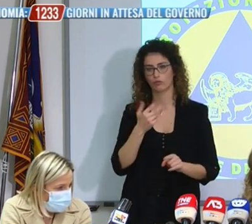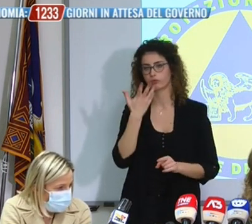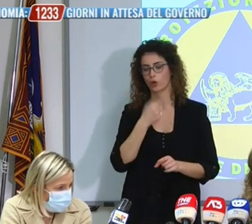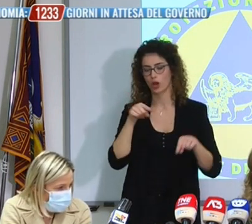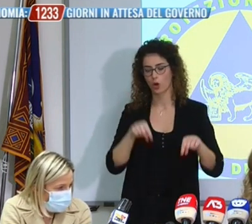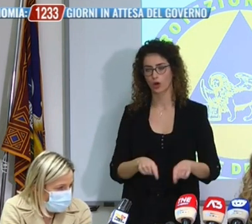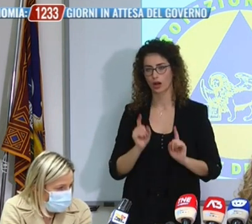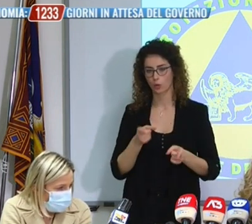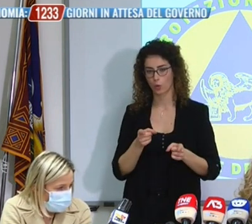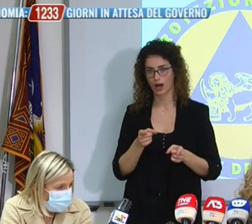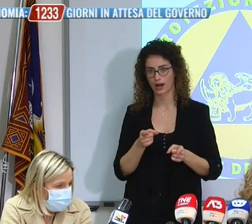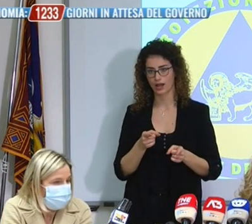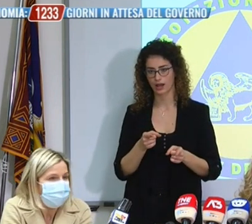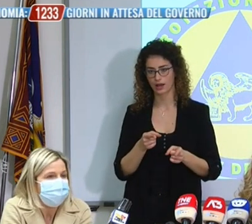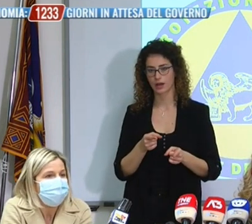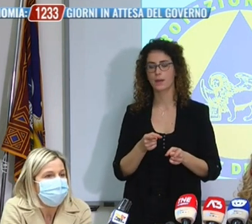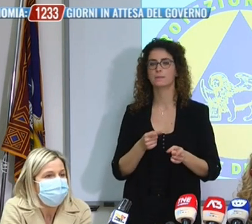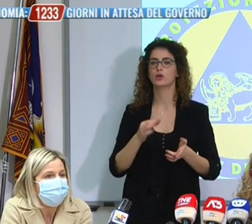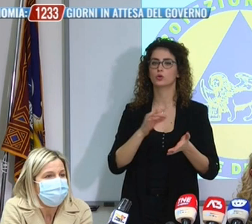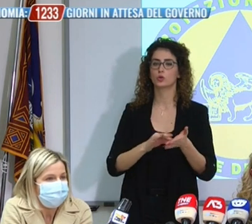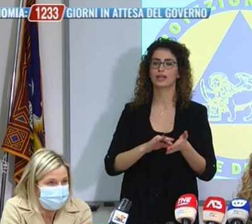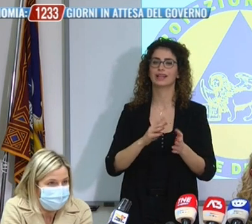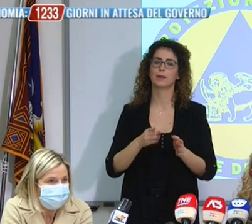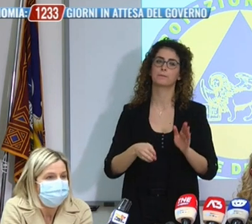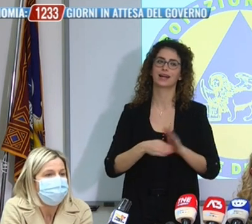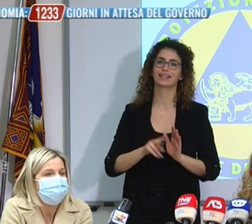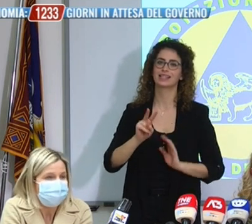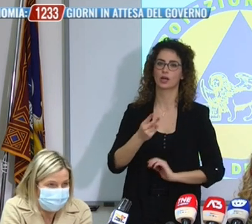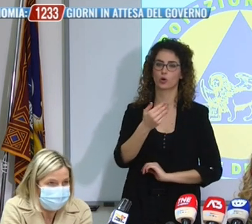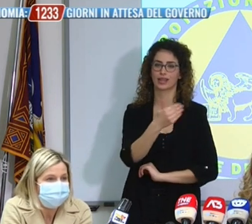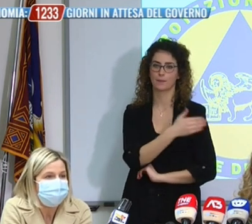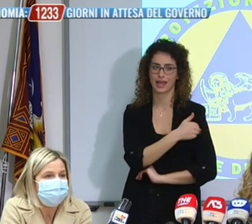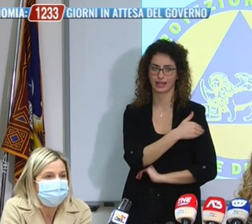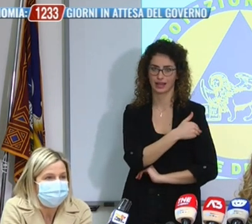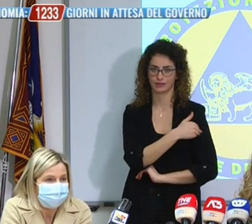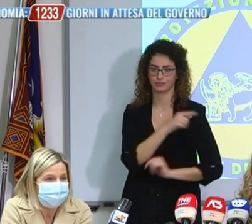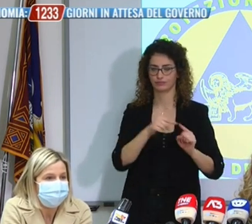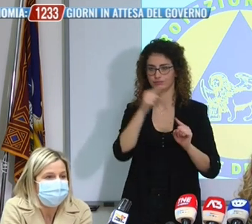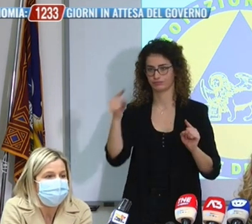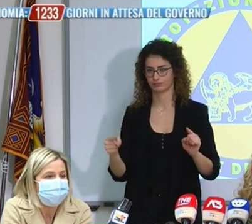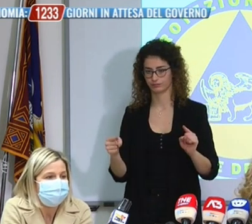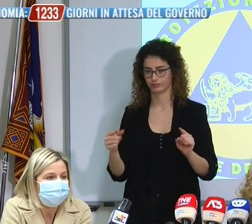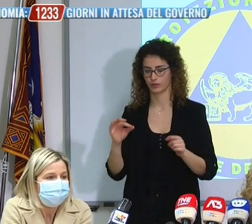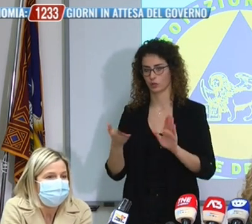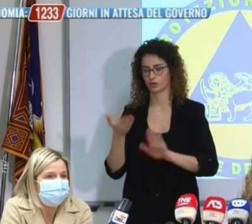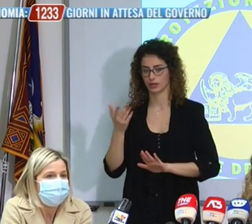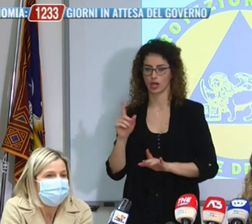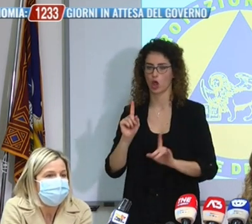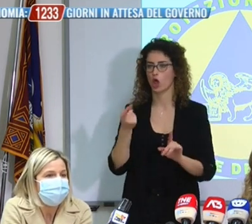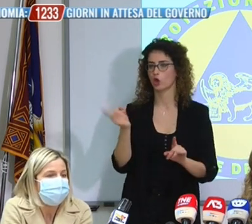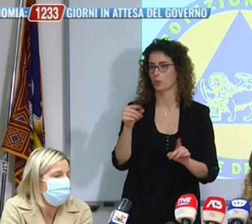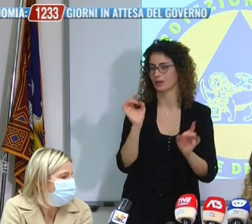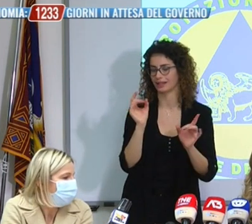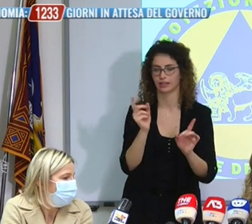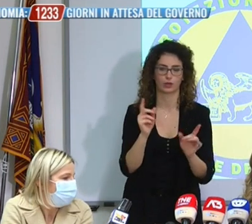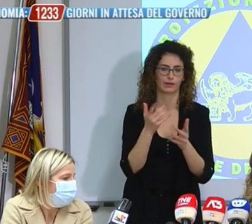scuole dal partire dalla seconda media che vanno in didattica a distanza. Non da domani mattina, naturalmente,